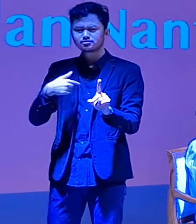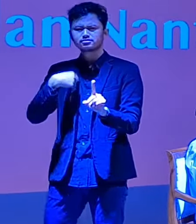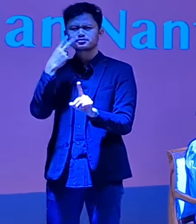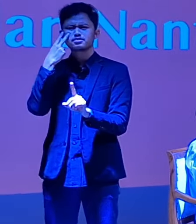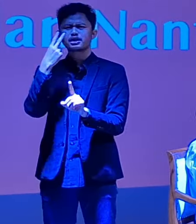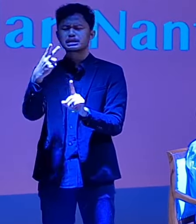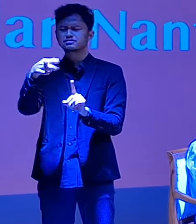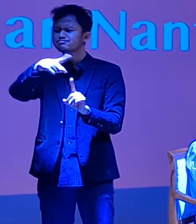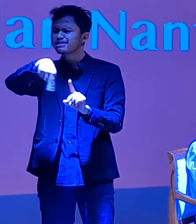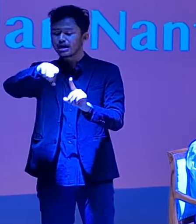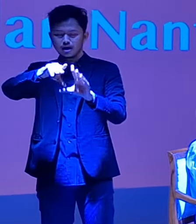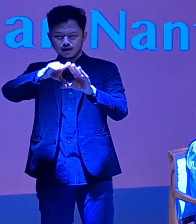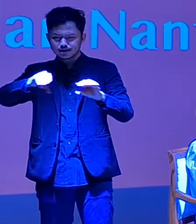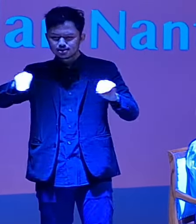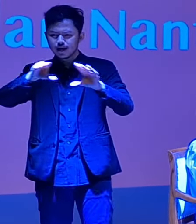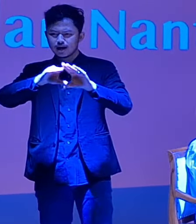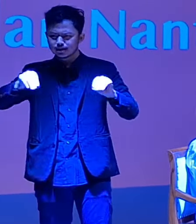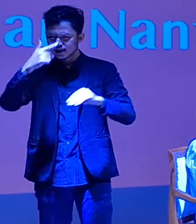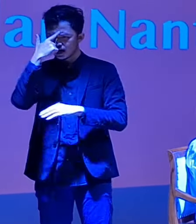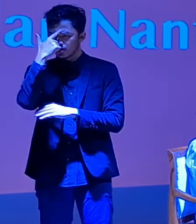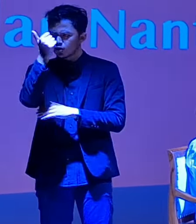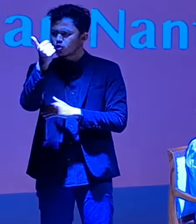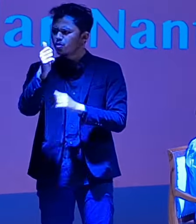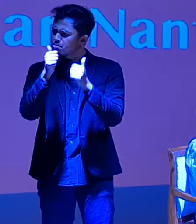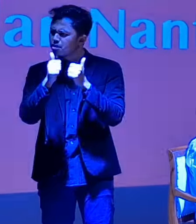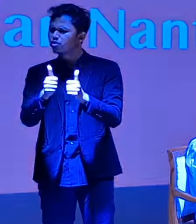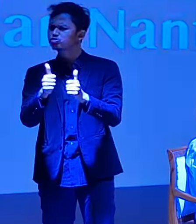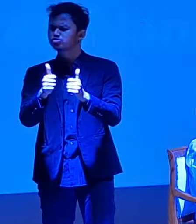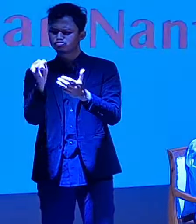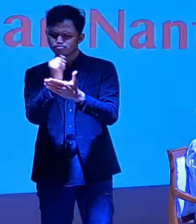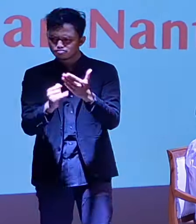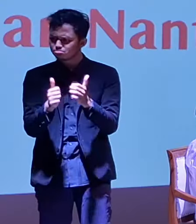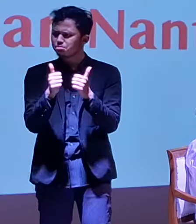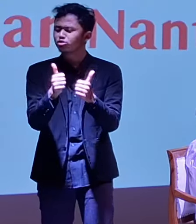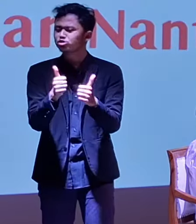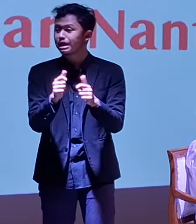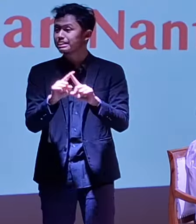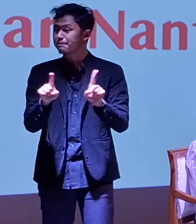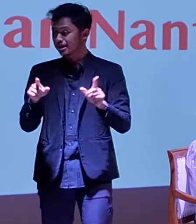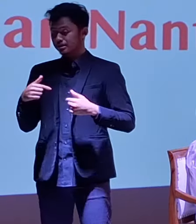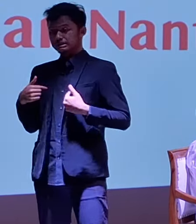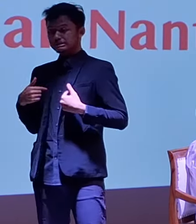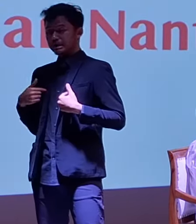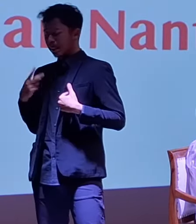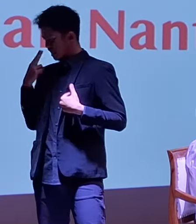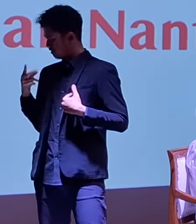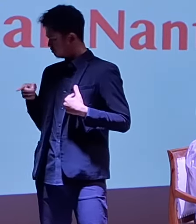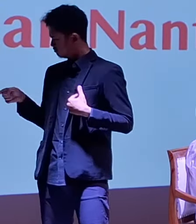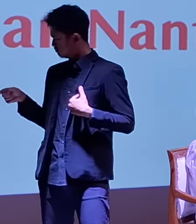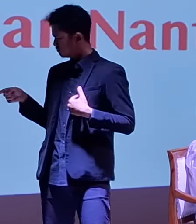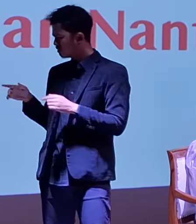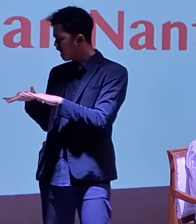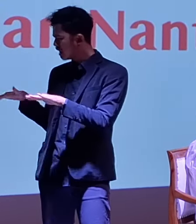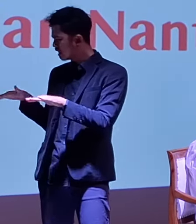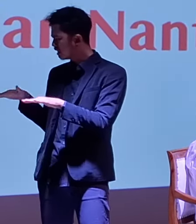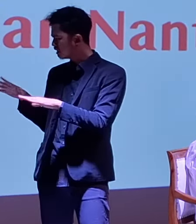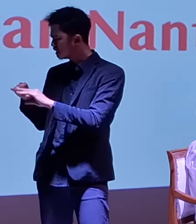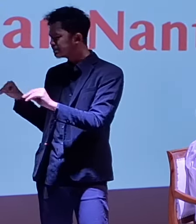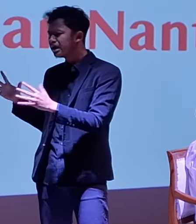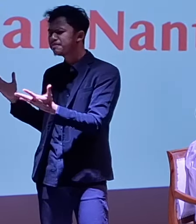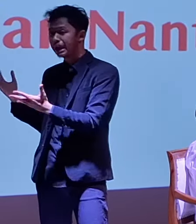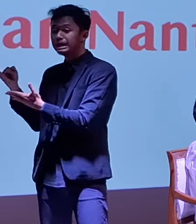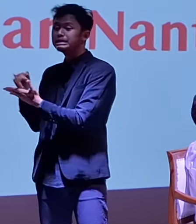mereka bekerja, mereka berkarya. Di sisi lain kita begitu banyak anak-anak belajar di bidang seni, iya,